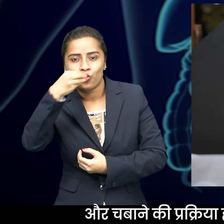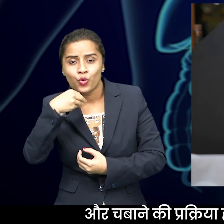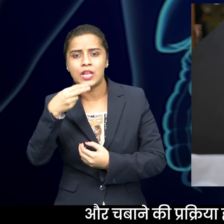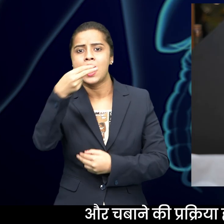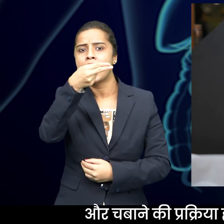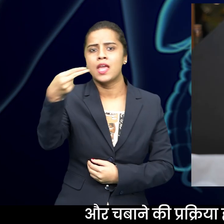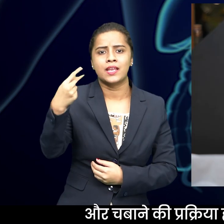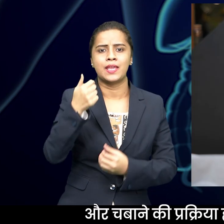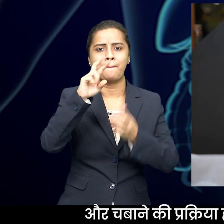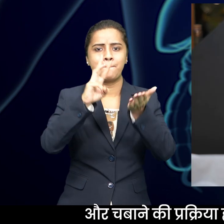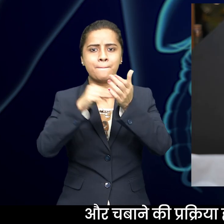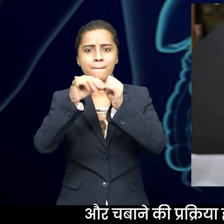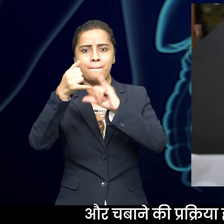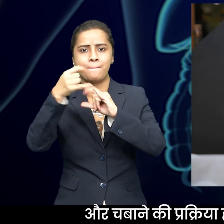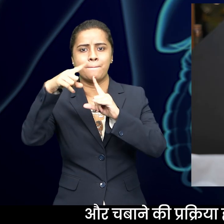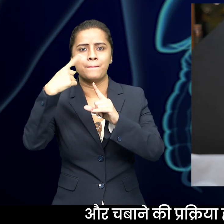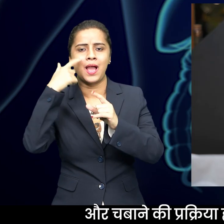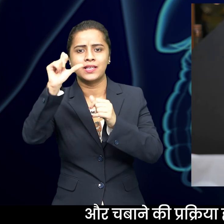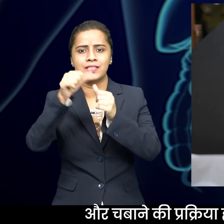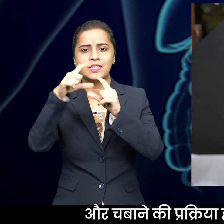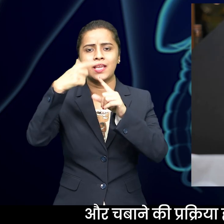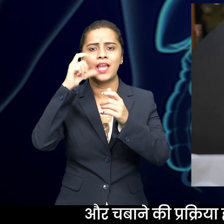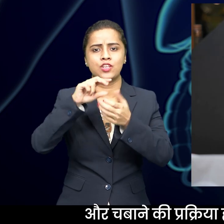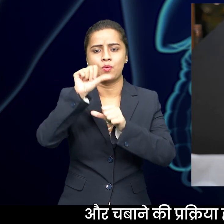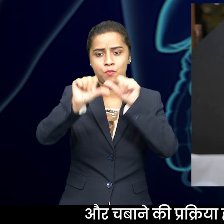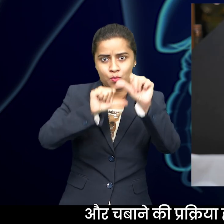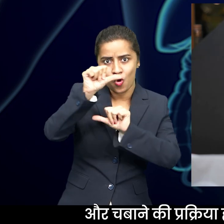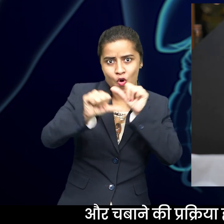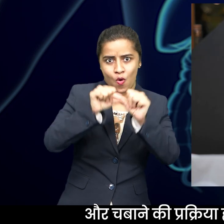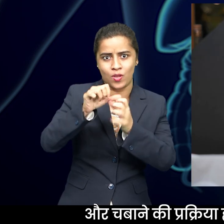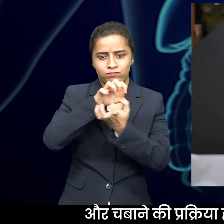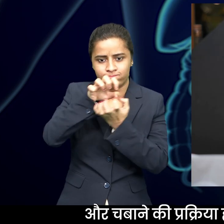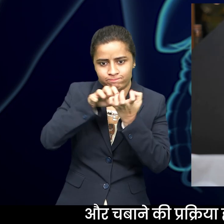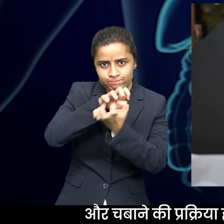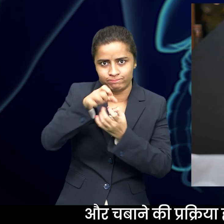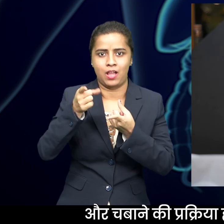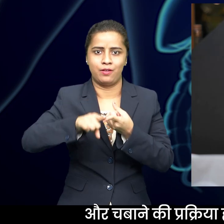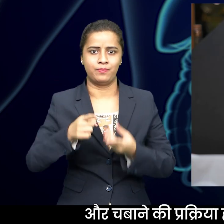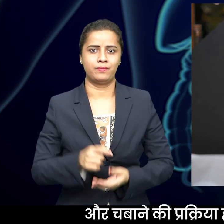की प्रक्रिया होती है, जिसे चर्वण कहा जाता है।